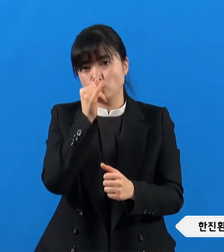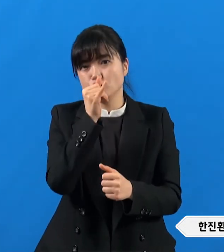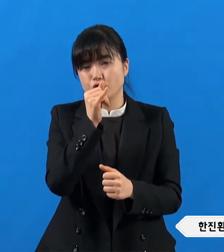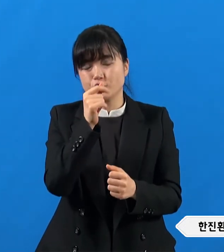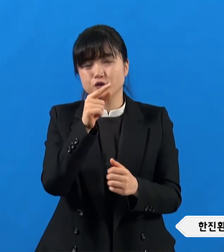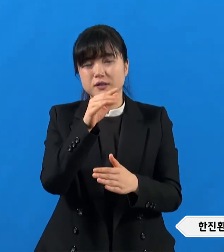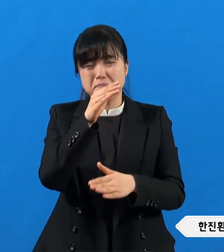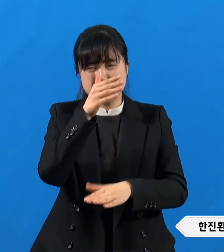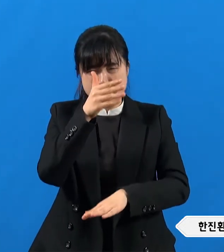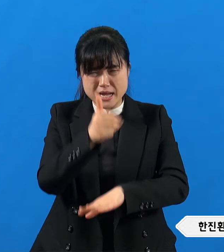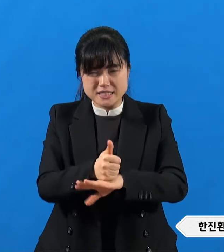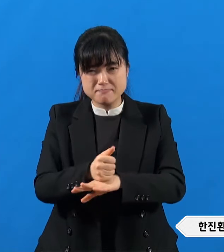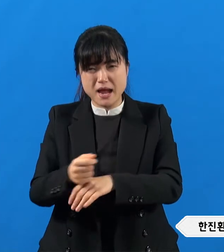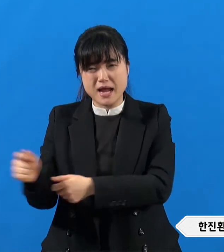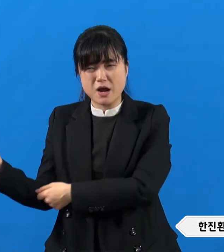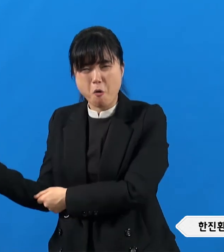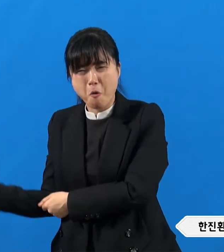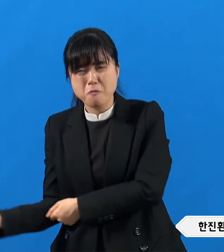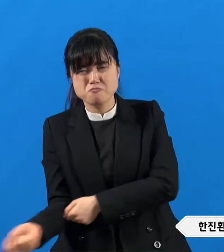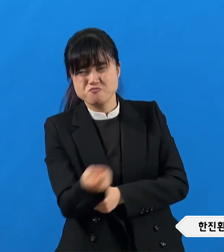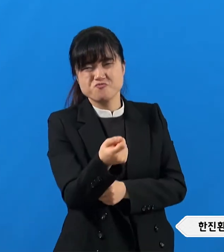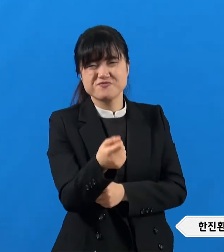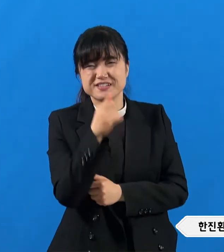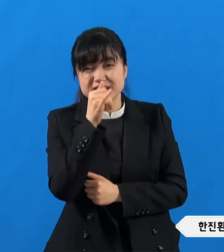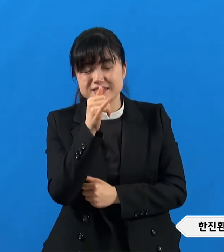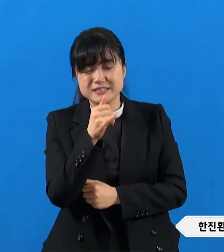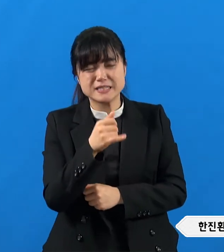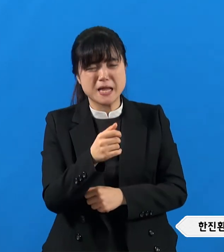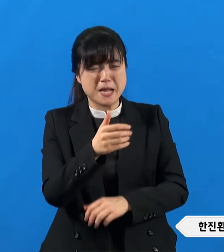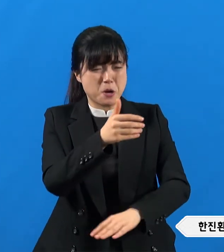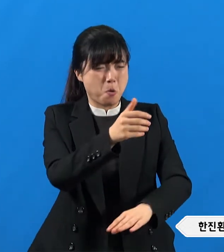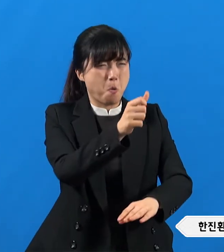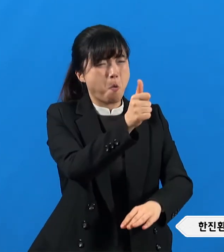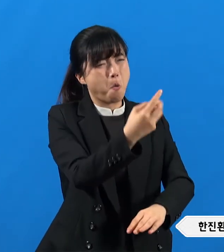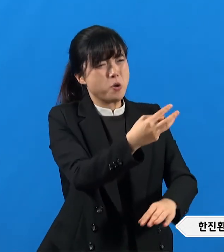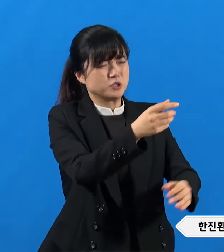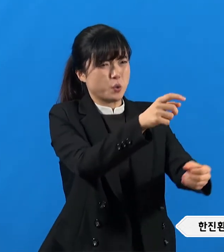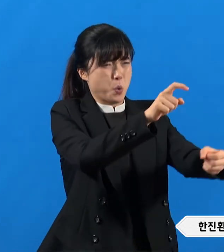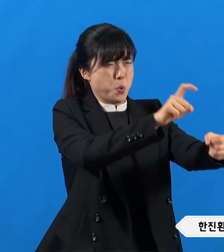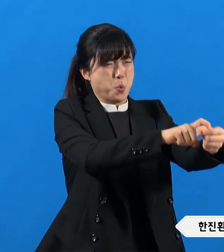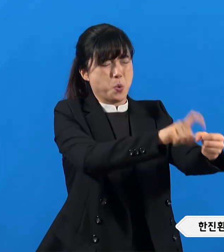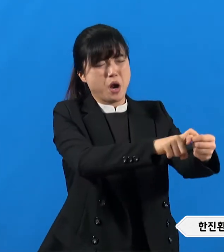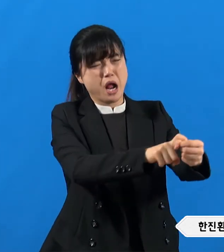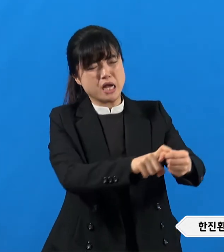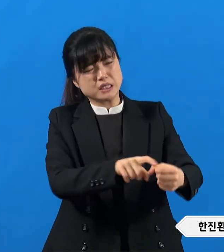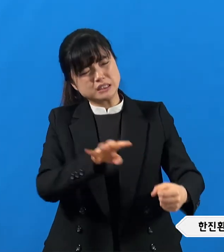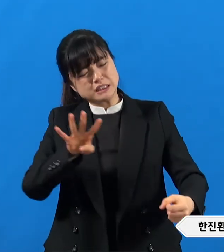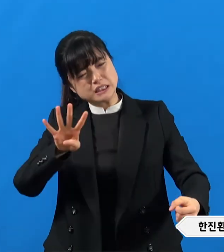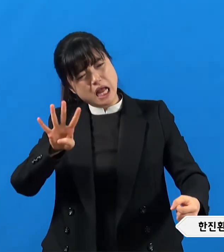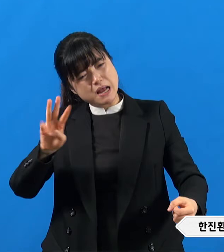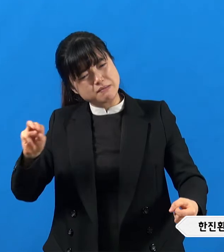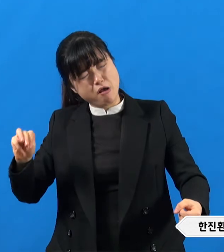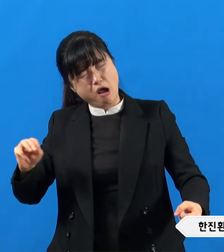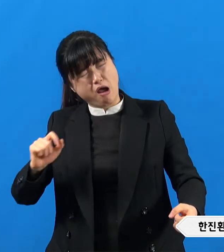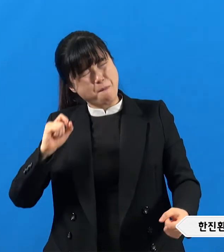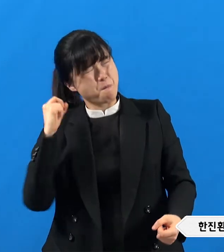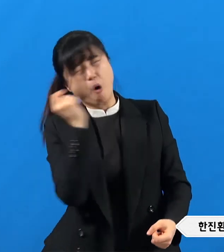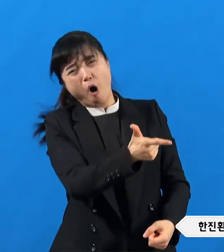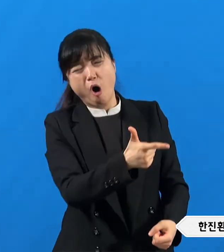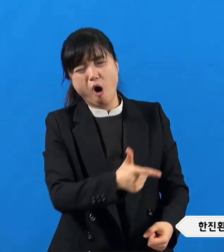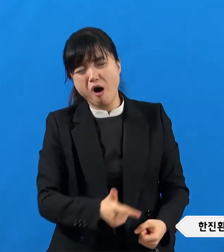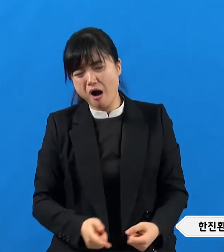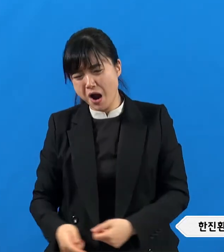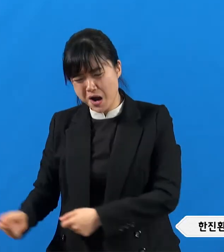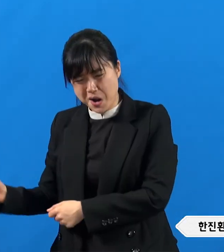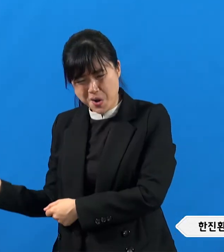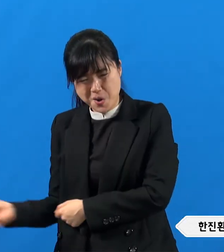마지막으로 이제 퍼팅이 남았습니다. 홀까지 거리가 한 4m 정도 되는 퍼팅이 남았습니다. 그건 못